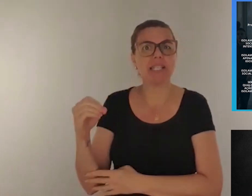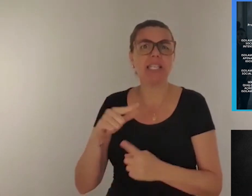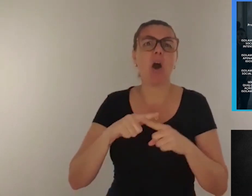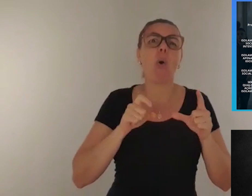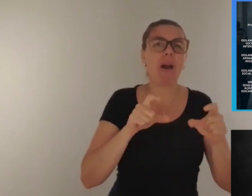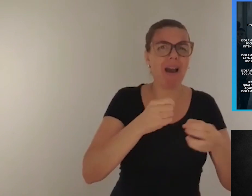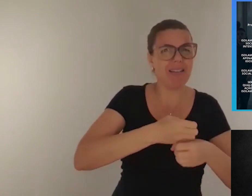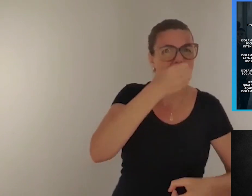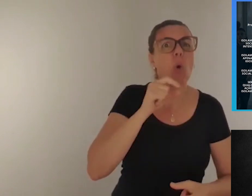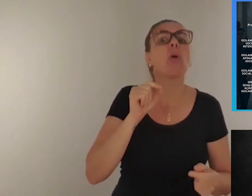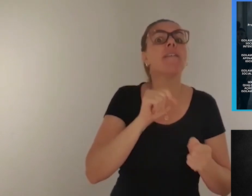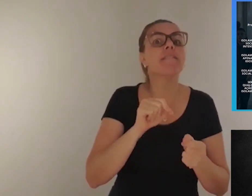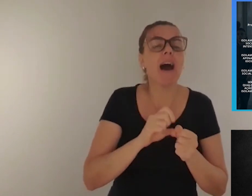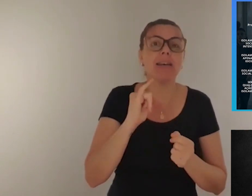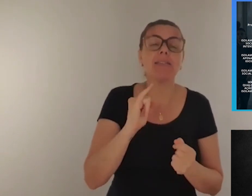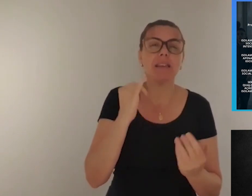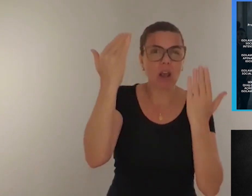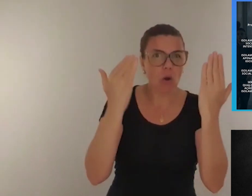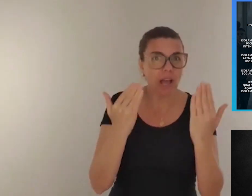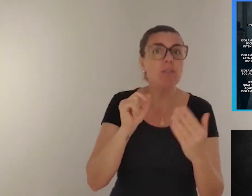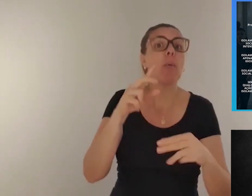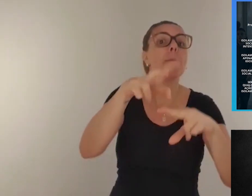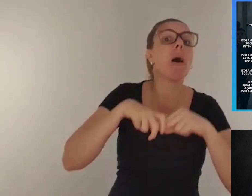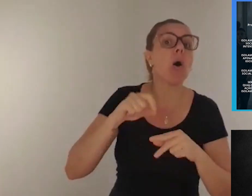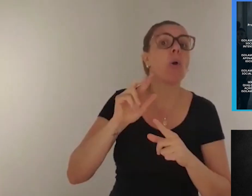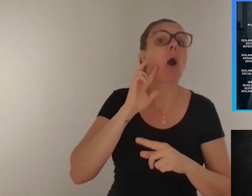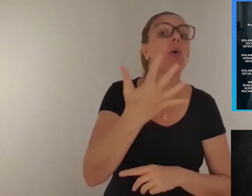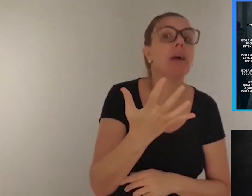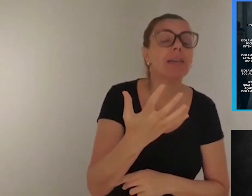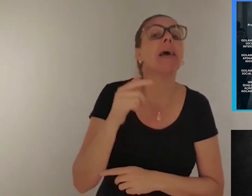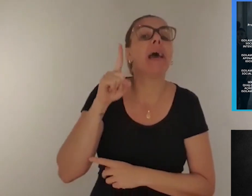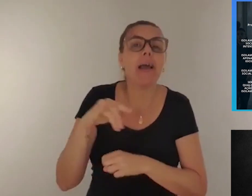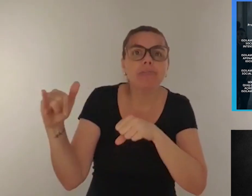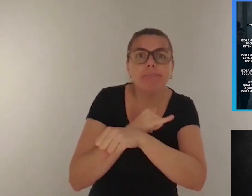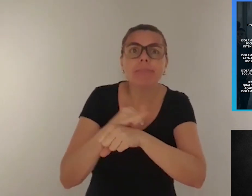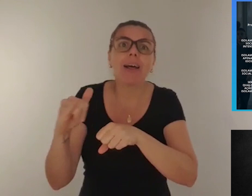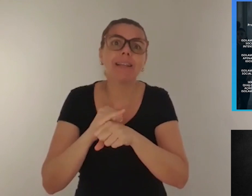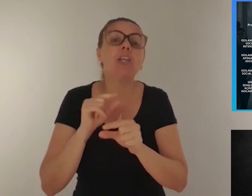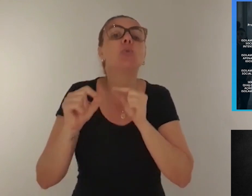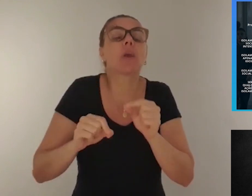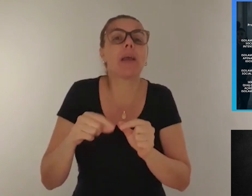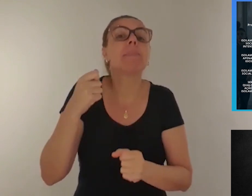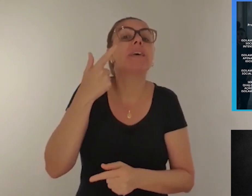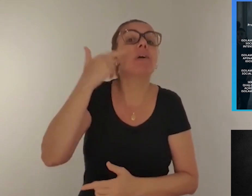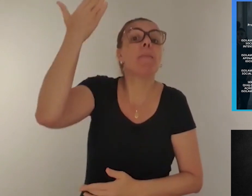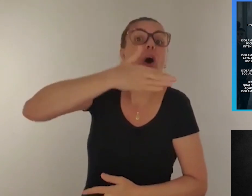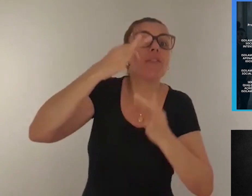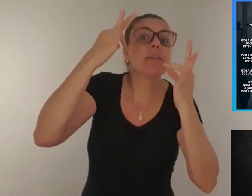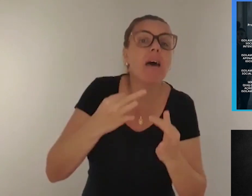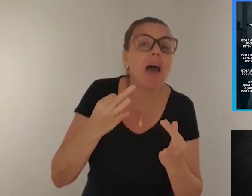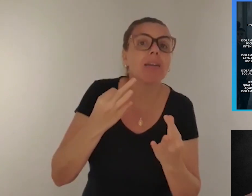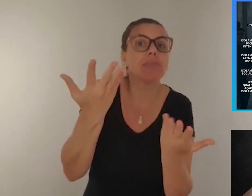entre radiação e leucemia, sobre o que é responsável fazer quando a gente tenta medir causa e efeito, e o que é responsável numa hora dessas, a arte do